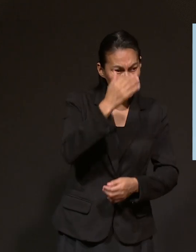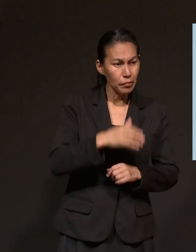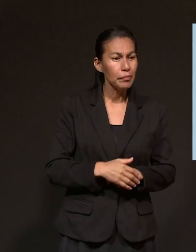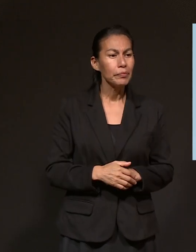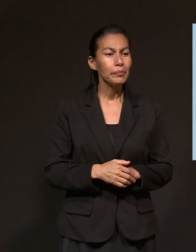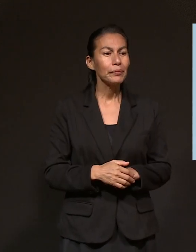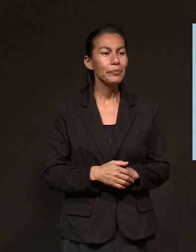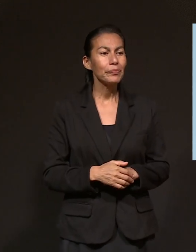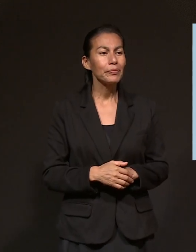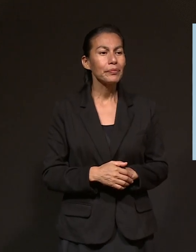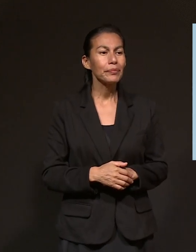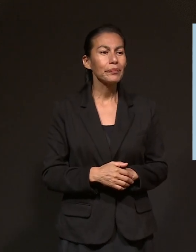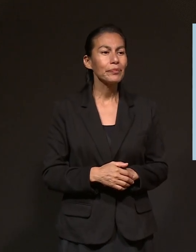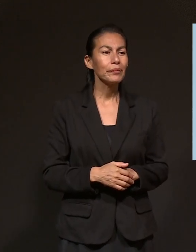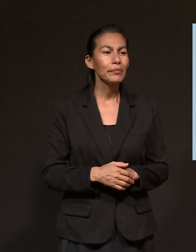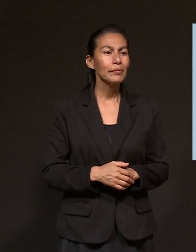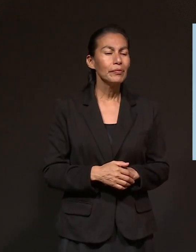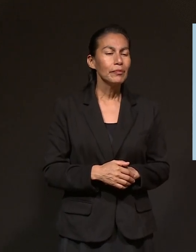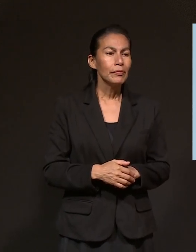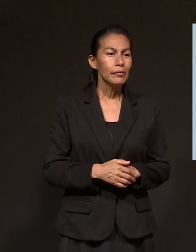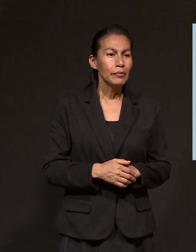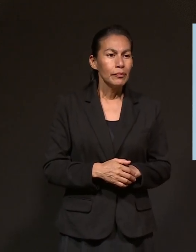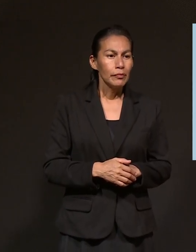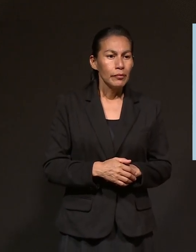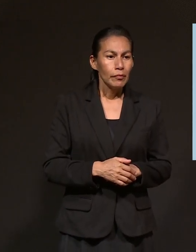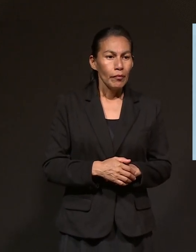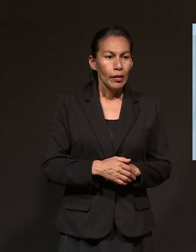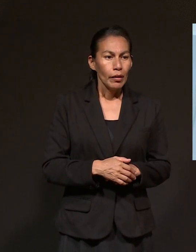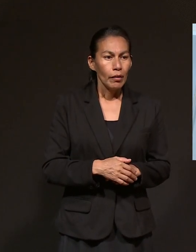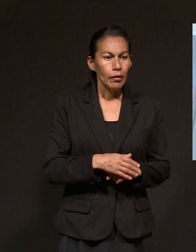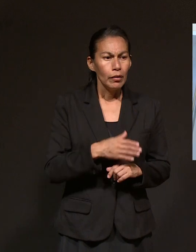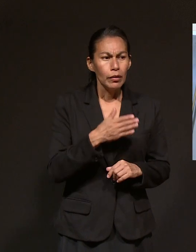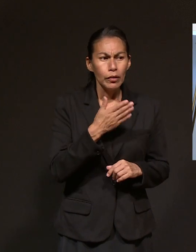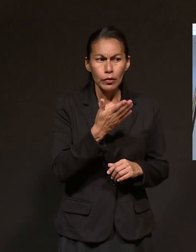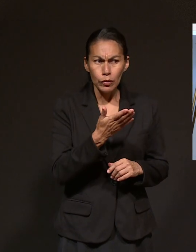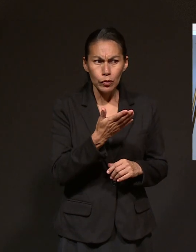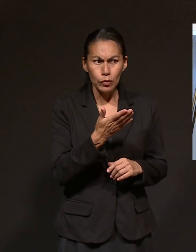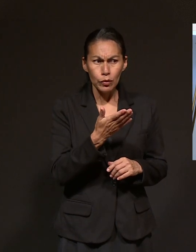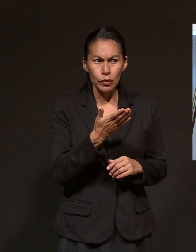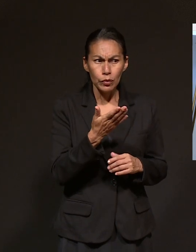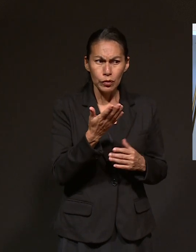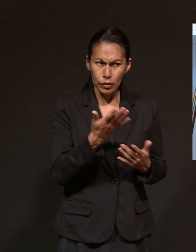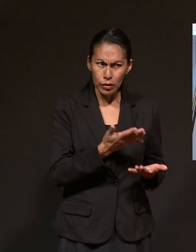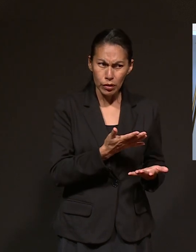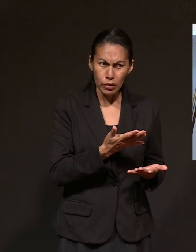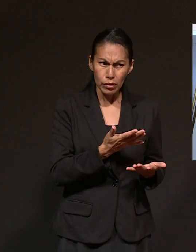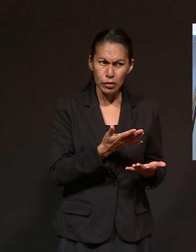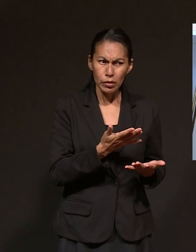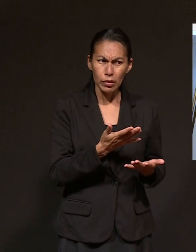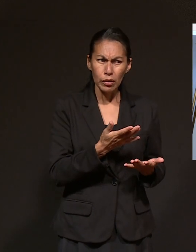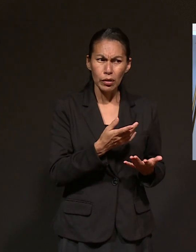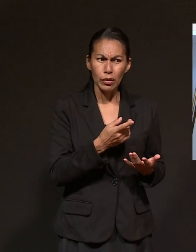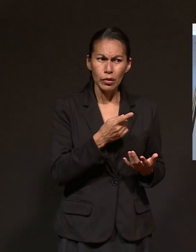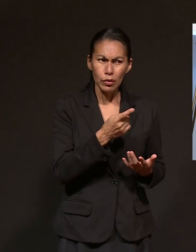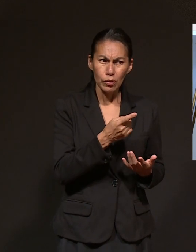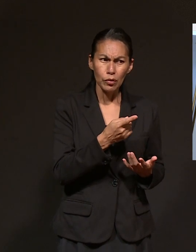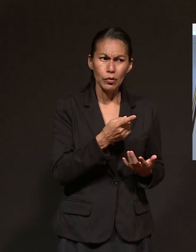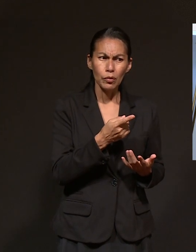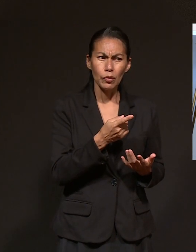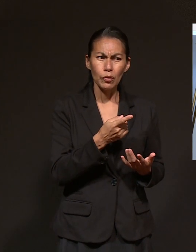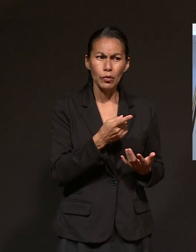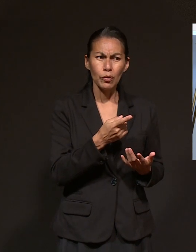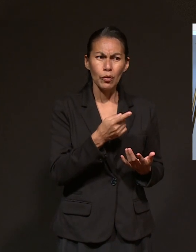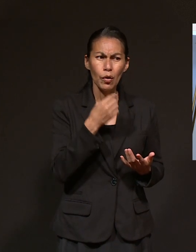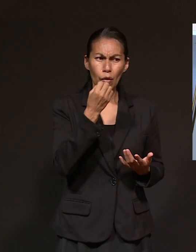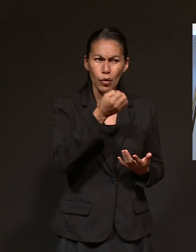para que los conozcan. Y entonces, tú llegaste a